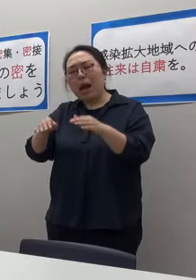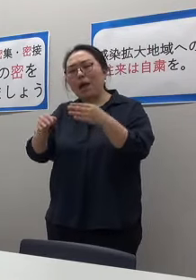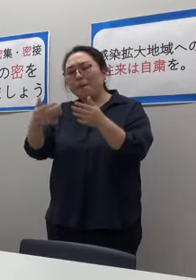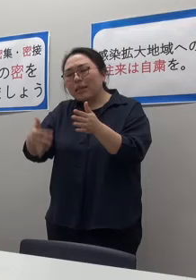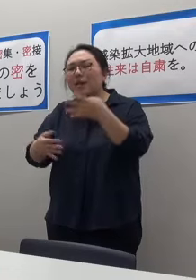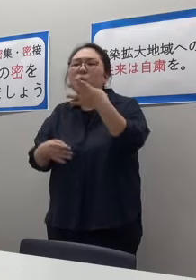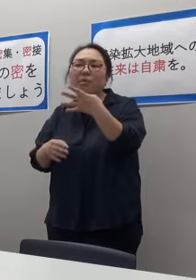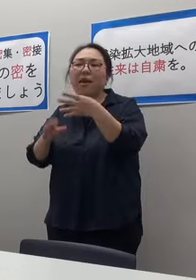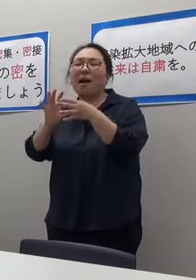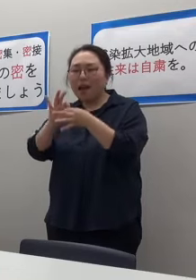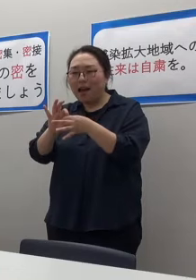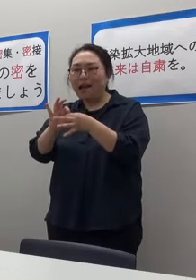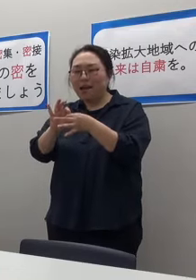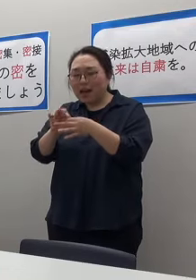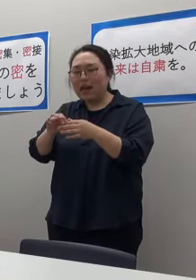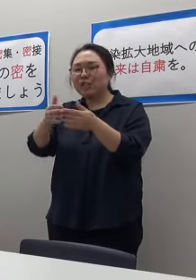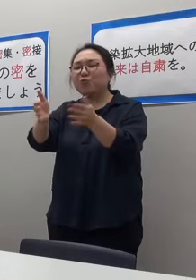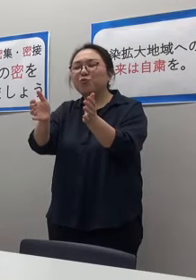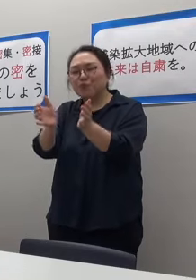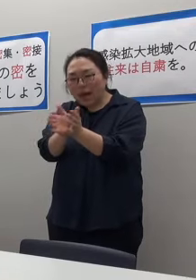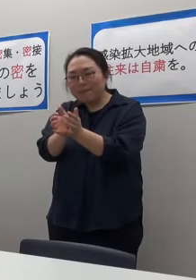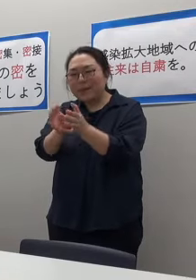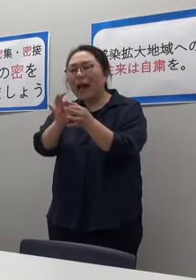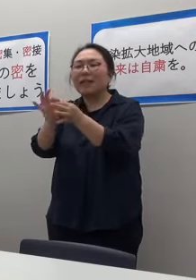うなことだというふうに思います。